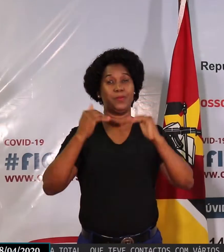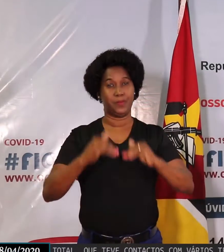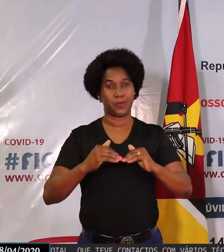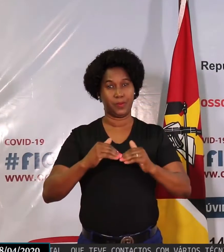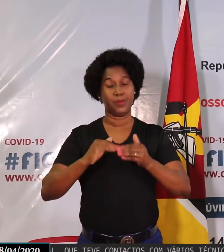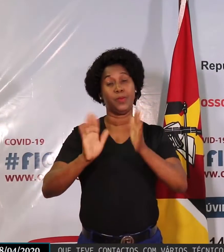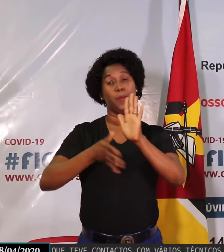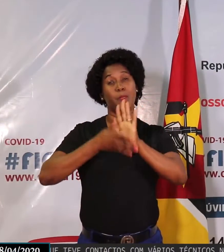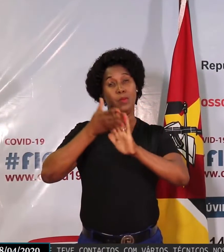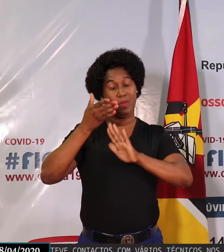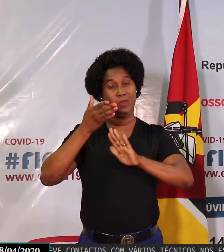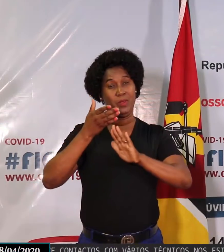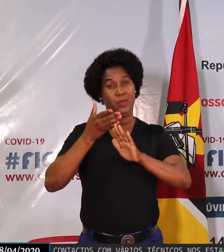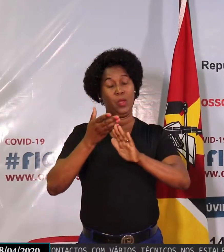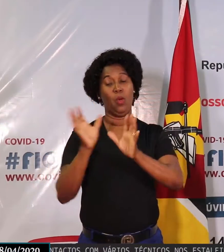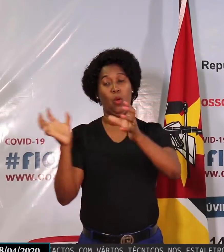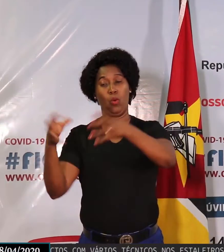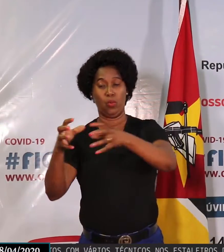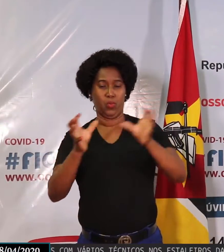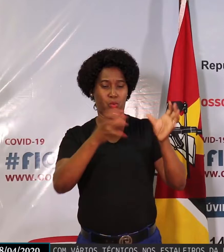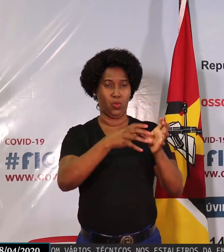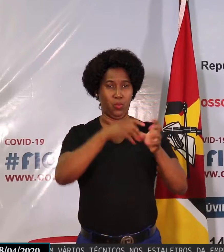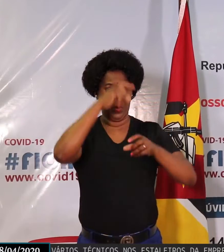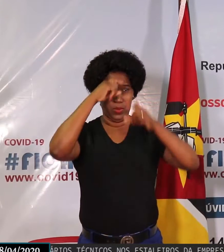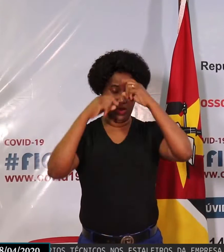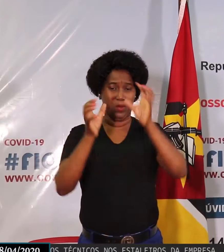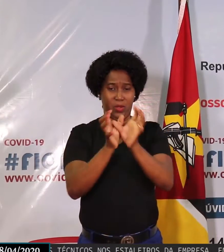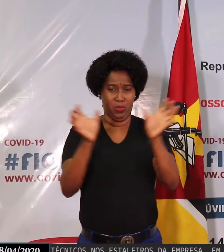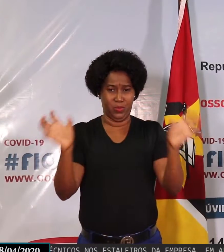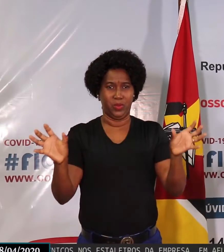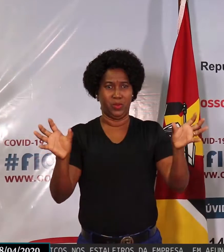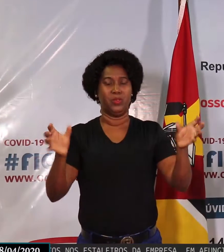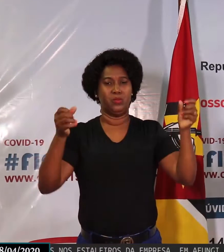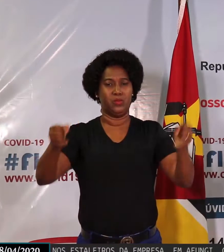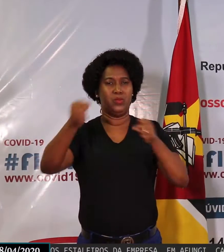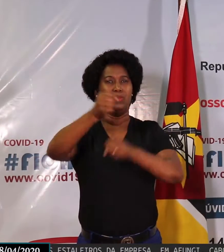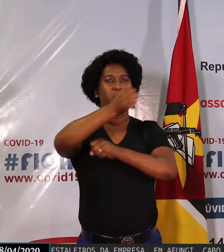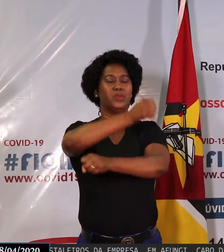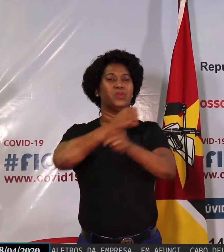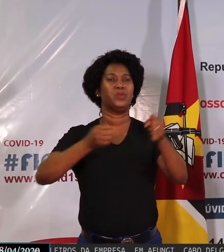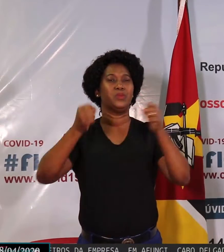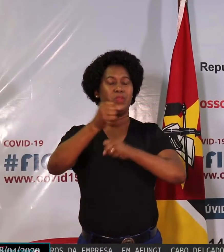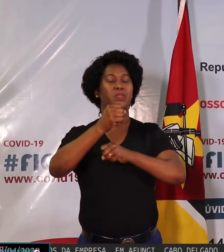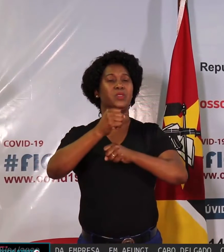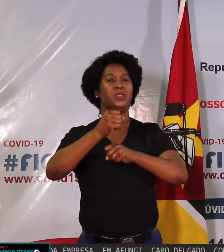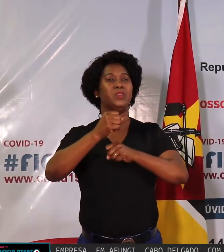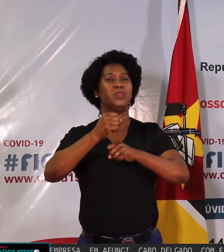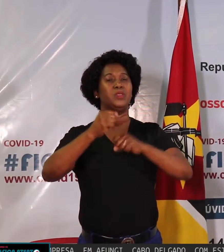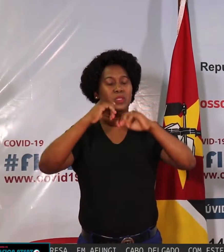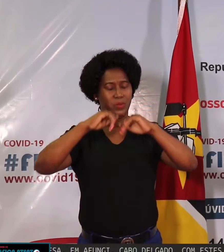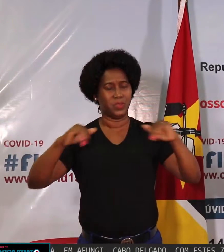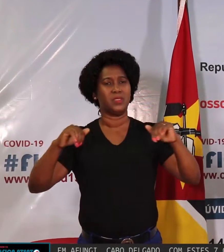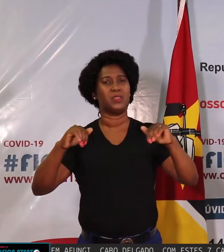Introduzir a rotatividade do trabalho ou outras modalidades em função das especificidades do